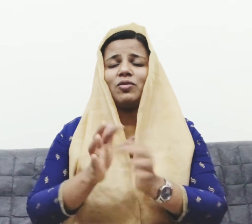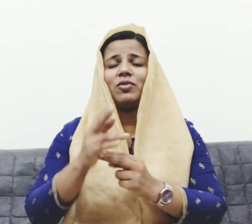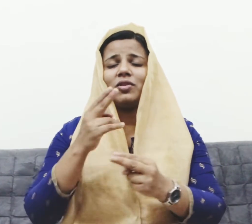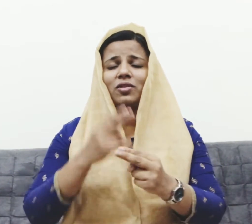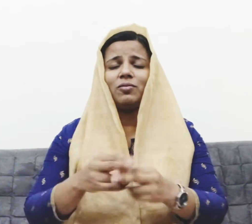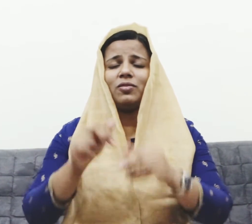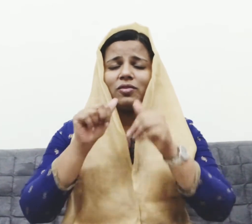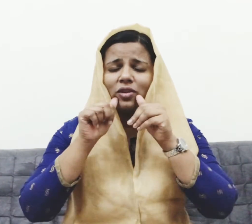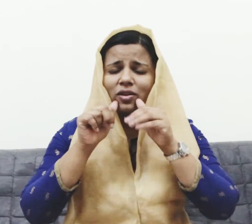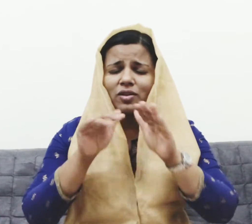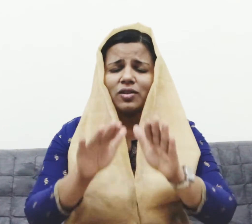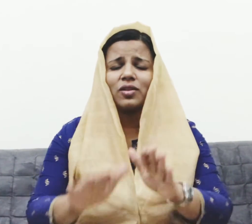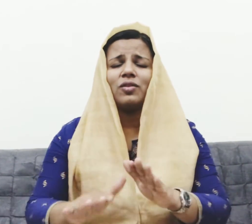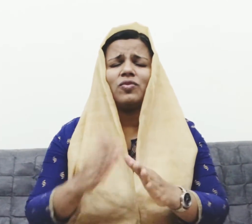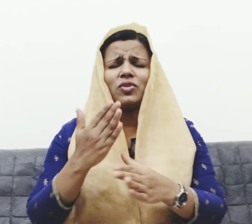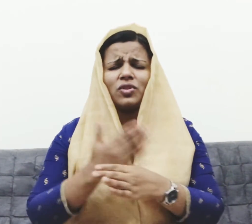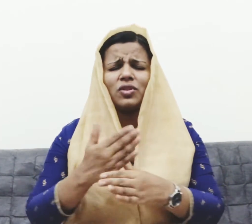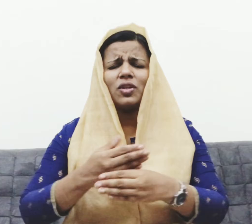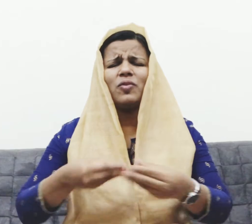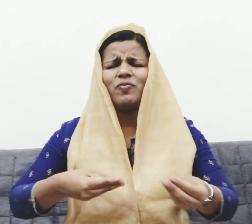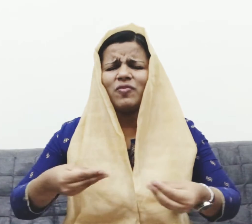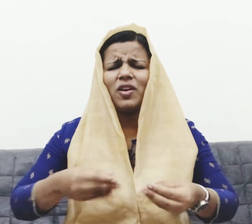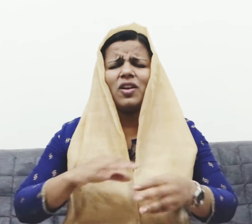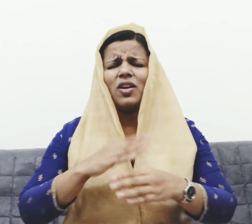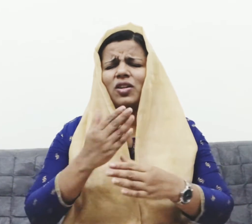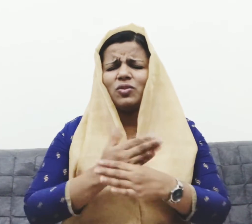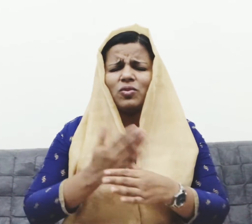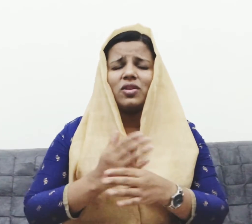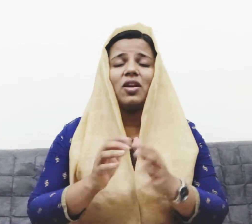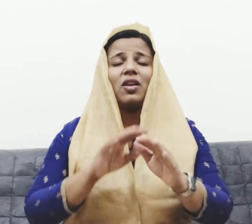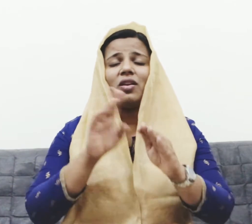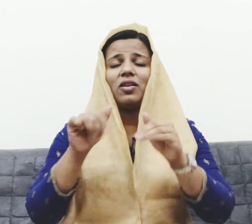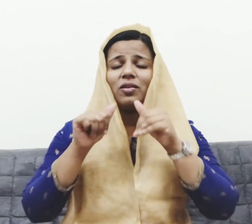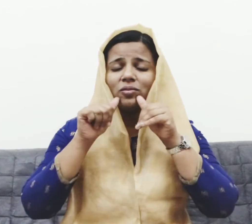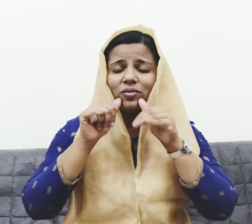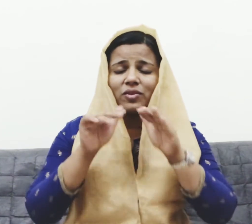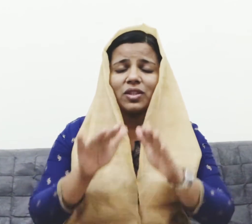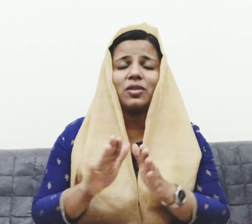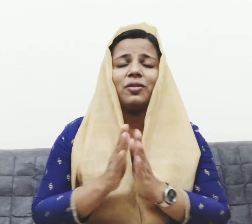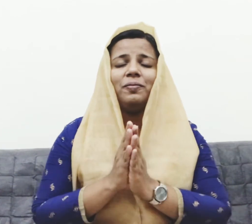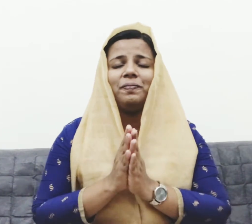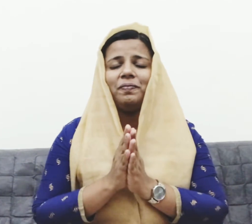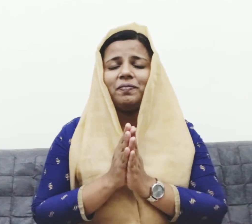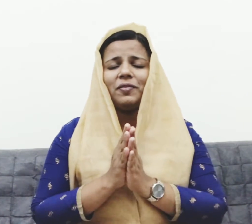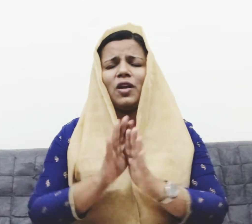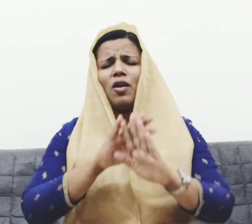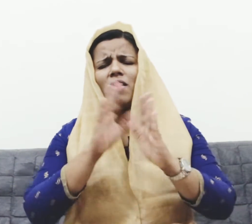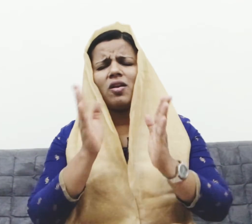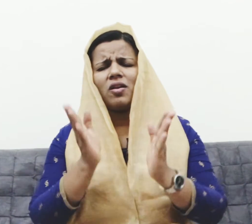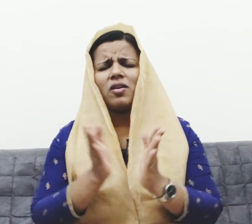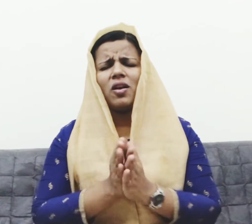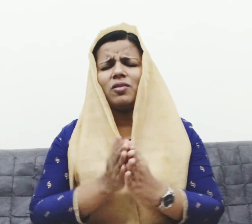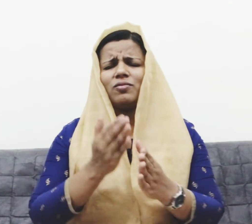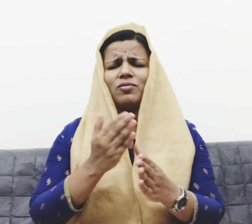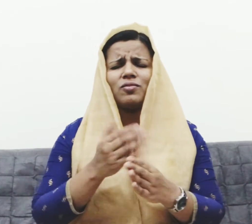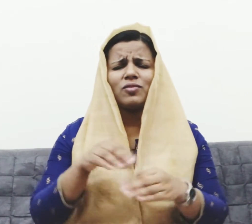യേശു ക്രിസ്തുവിൻ്റെ നാമത്തിൽ അനുഗ്രഹിക്കുന്നു. ഇവർ ചെയ്യുന്ന ശുശ്രൂഷയെ യേശു ക്രിസ്തുവിൻ്റെ നാമത്തിൽ അനുഗ്രഹിക്കുന്നു. എല്ലായിടത്തും ഇവരുടെ അനുഗ്രഹ വിഷയമായി